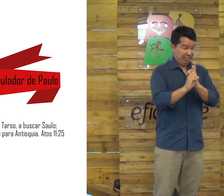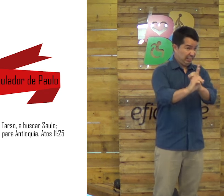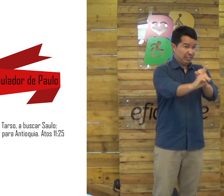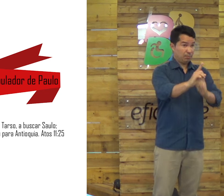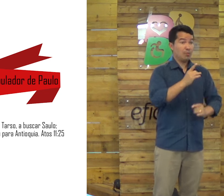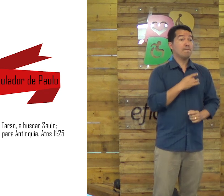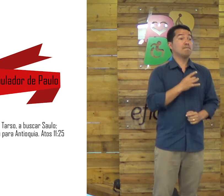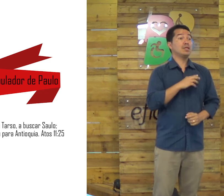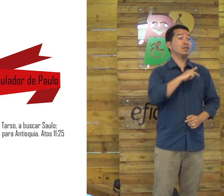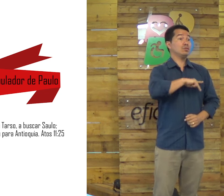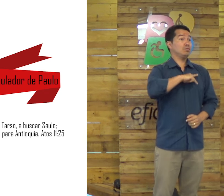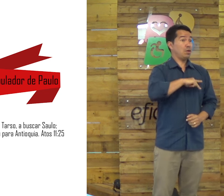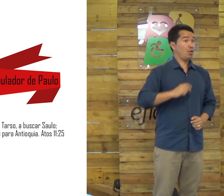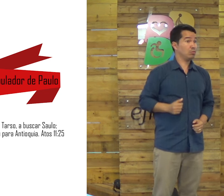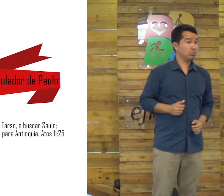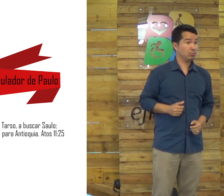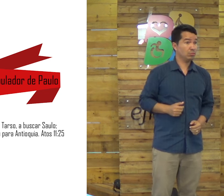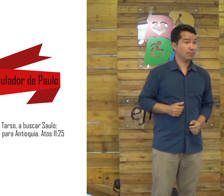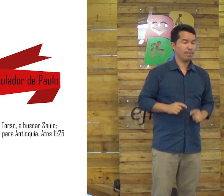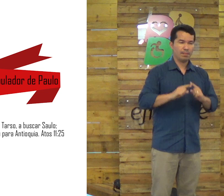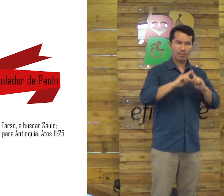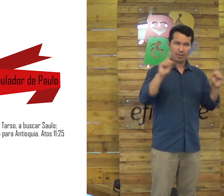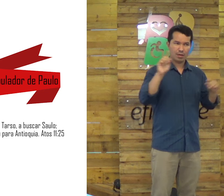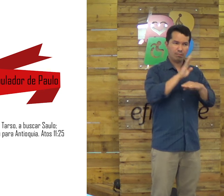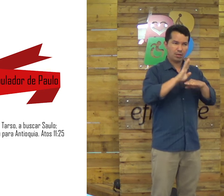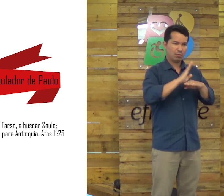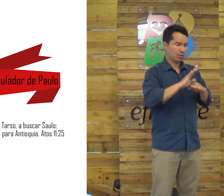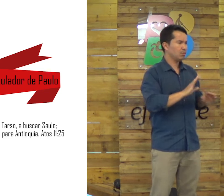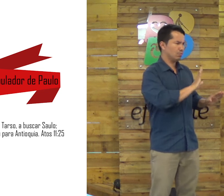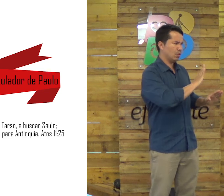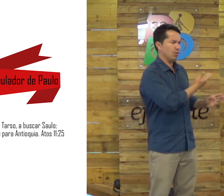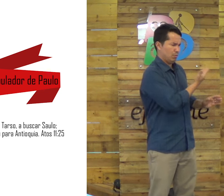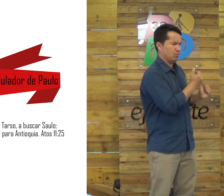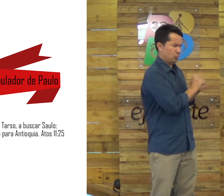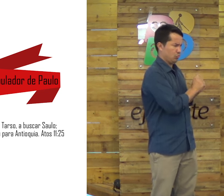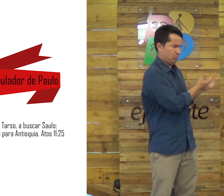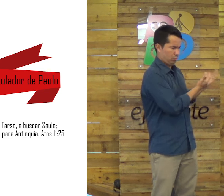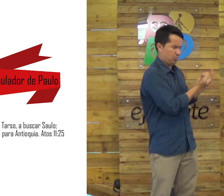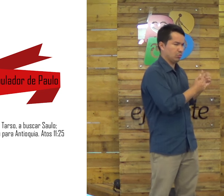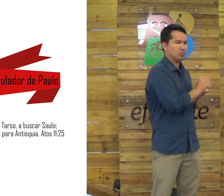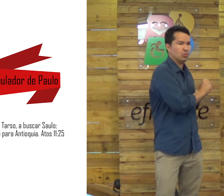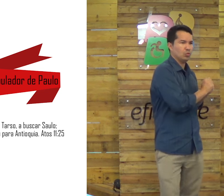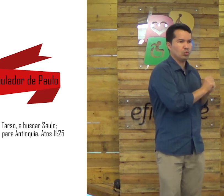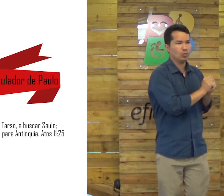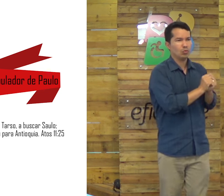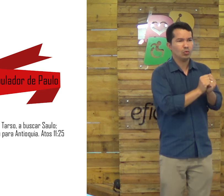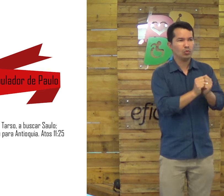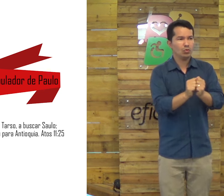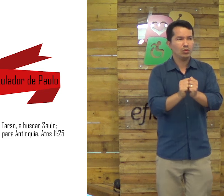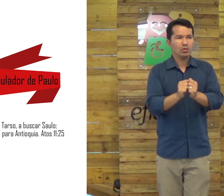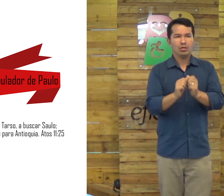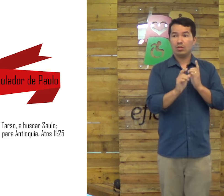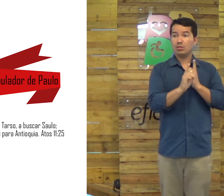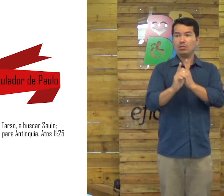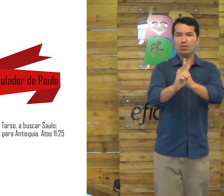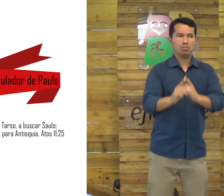Na verdade, os discípulos tinham medo de Paulo, né? Mas Bernabé queria mostrar o contrário.